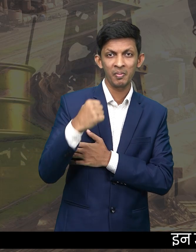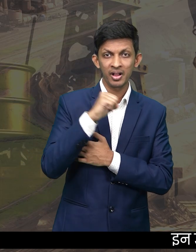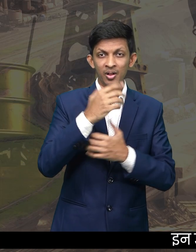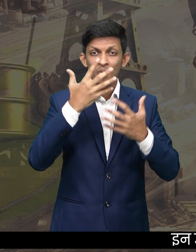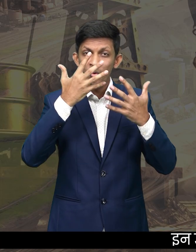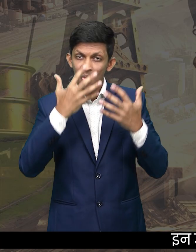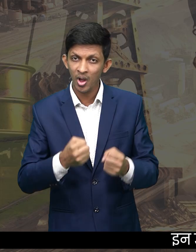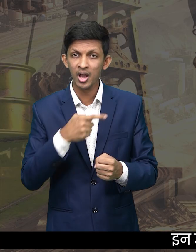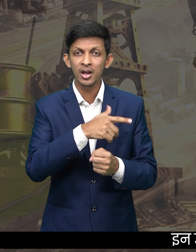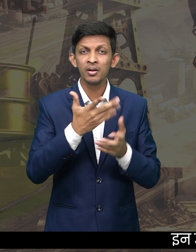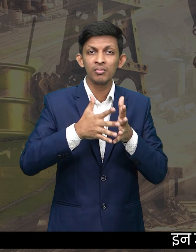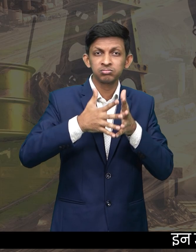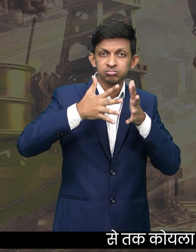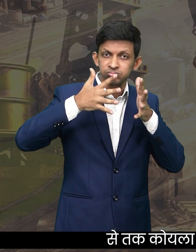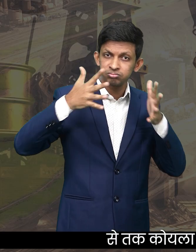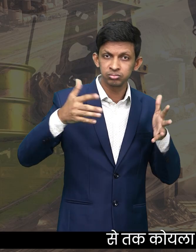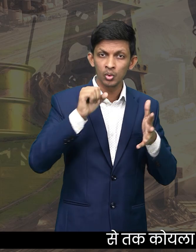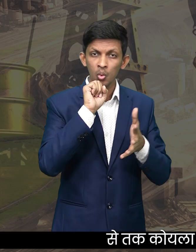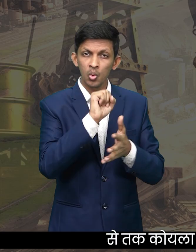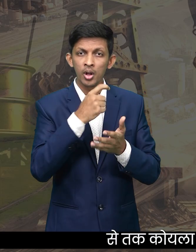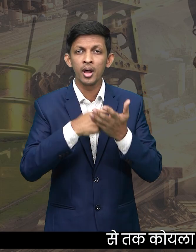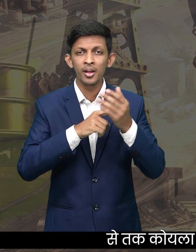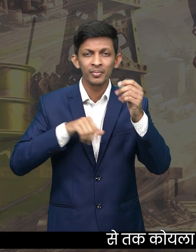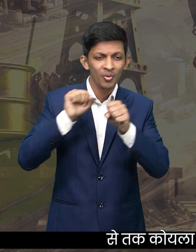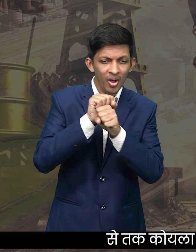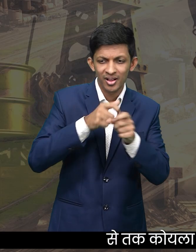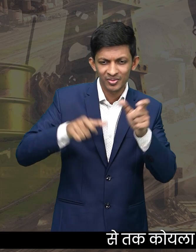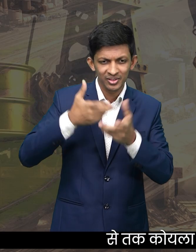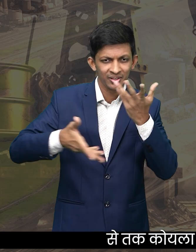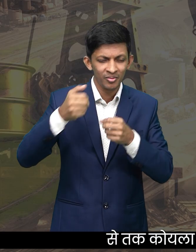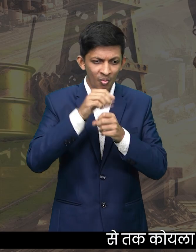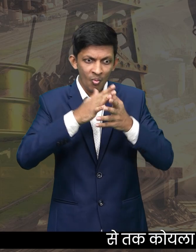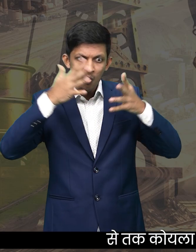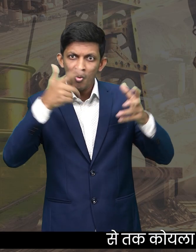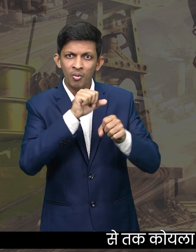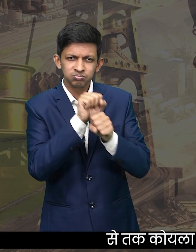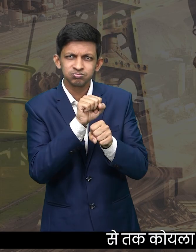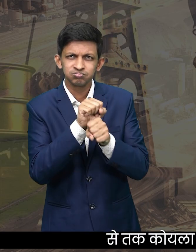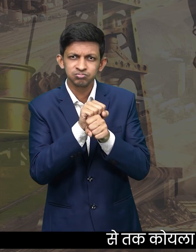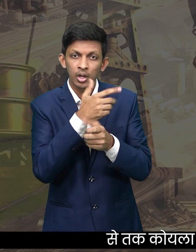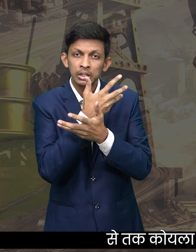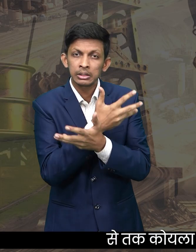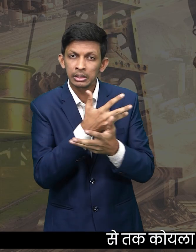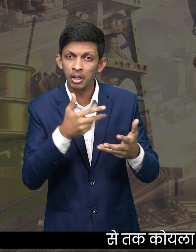इन ऊर्जा आवश्यकताओं को मुख्य रूप से तक कोयला और पेट्रोलियम के भंडार से पूरा किया गया है।